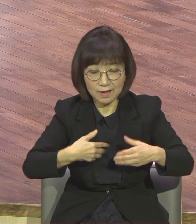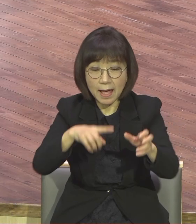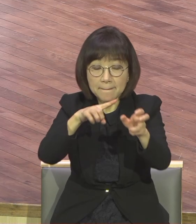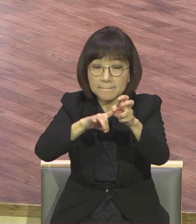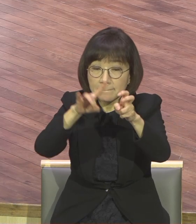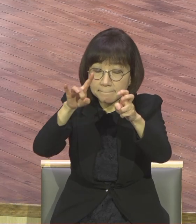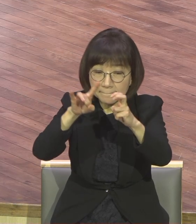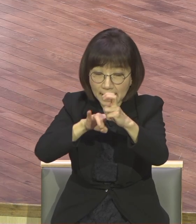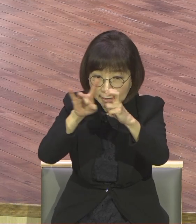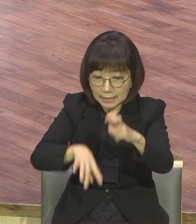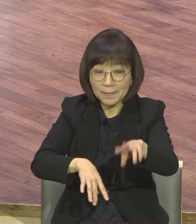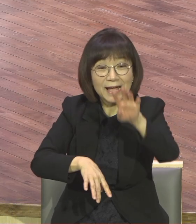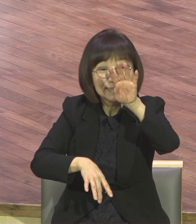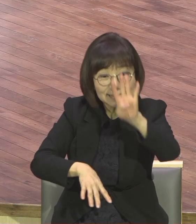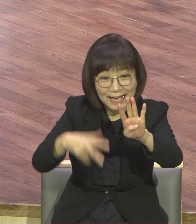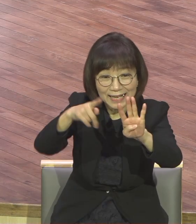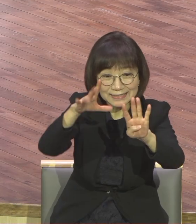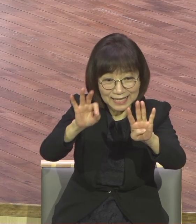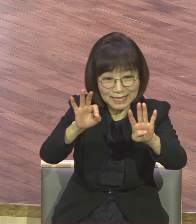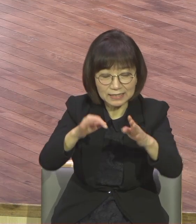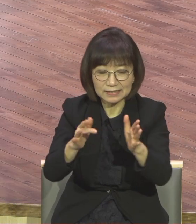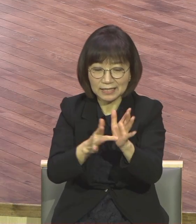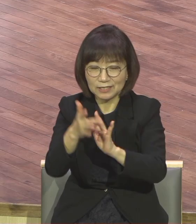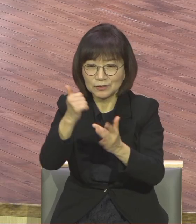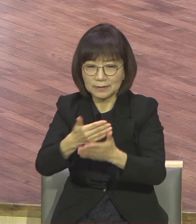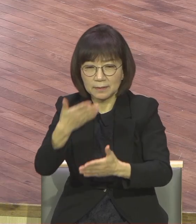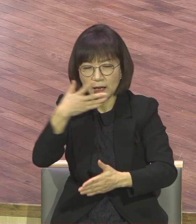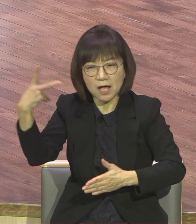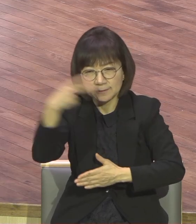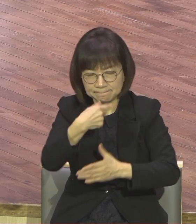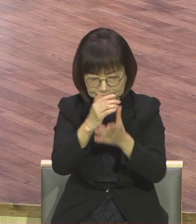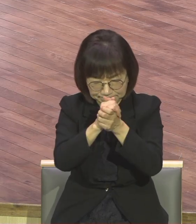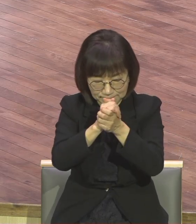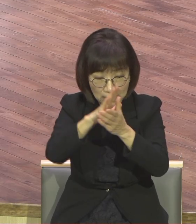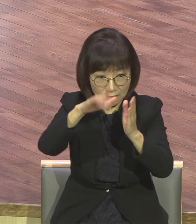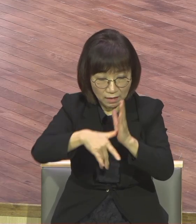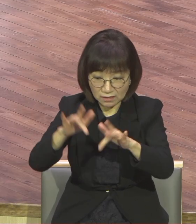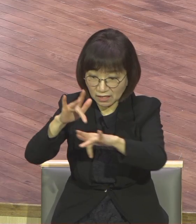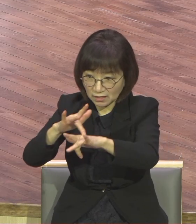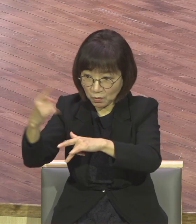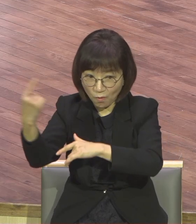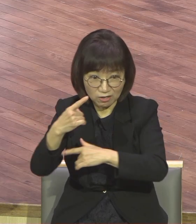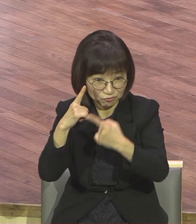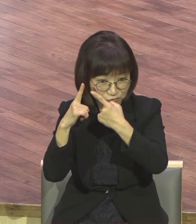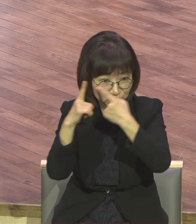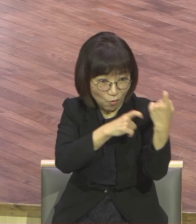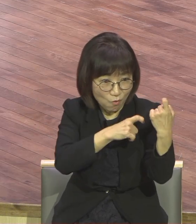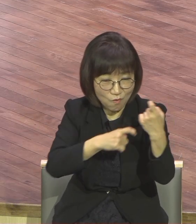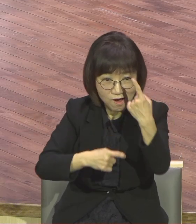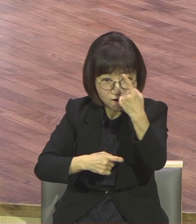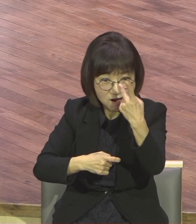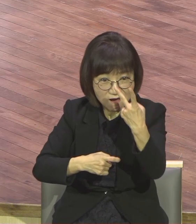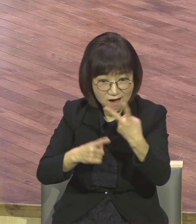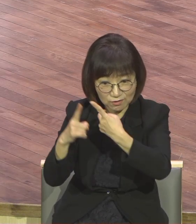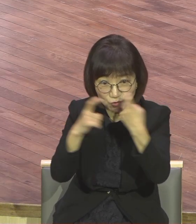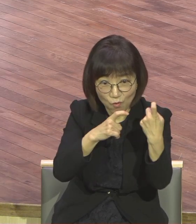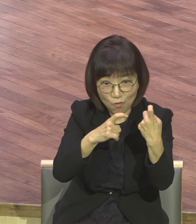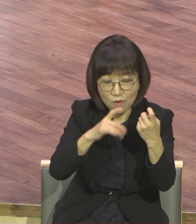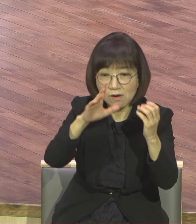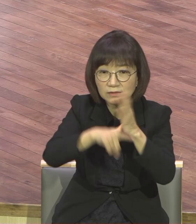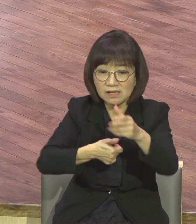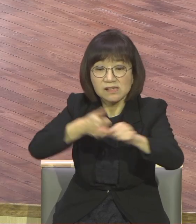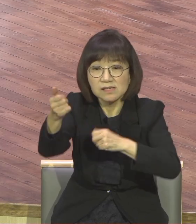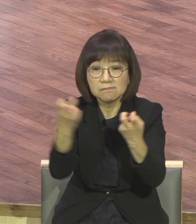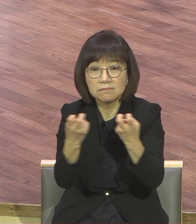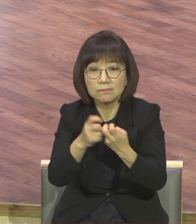보면 예수님도 마귀 유혹을 그렇게 받게 되지요. 그때 어떻게 이겨나가요? 하나님의 말씀 가지고